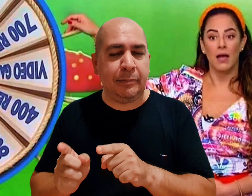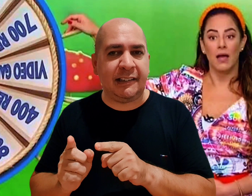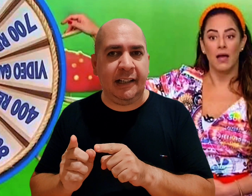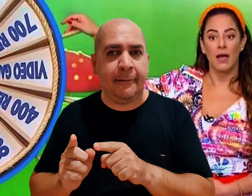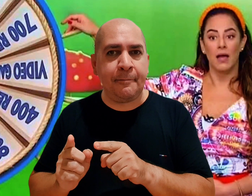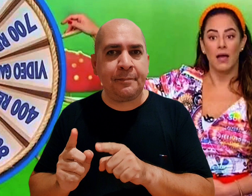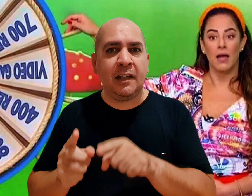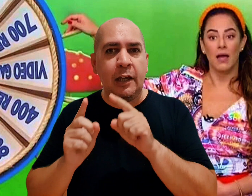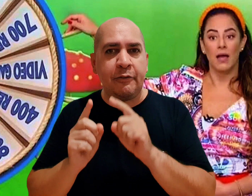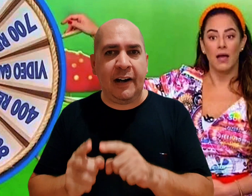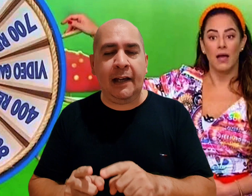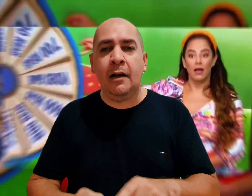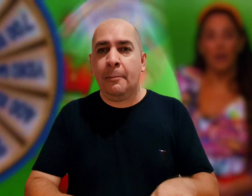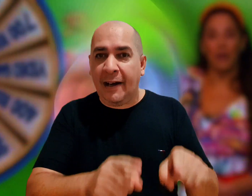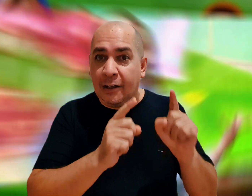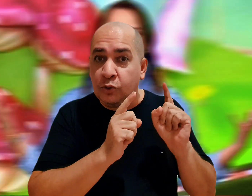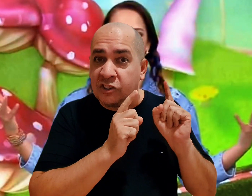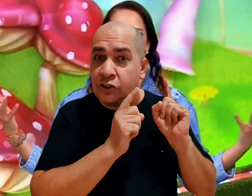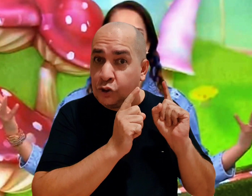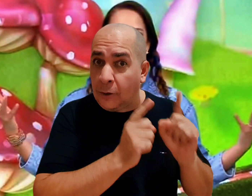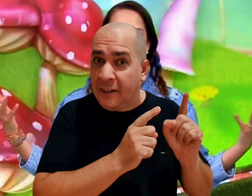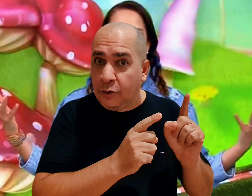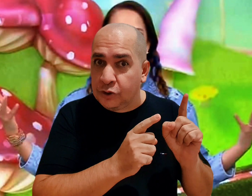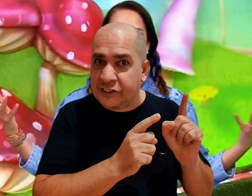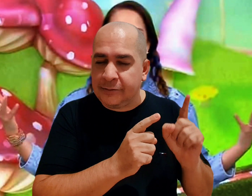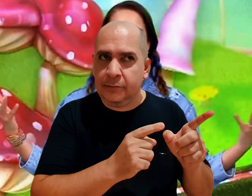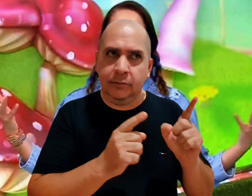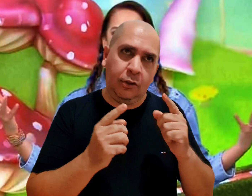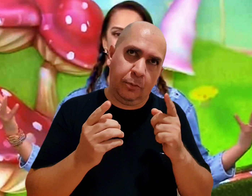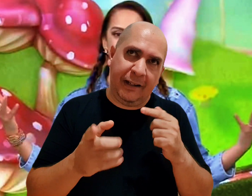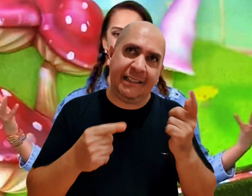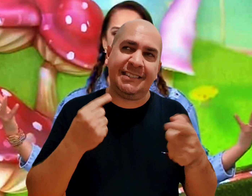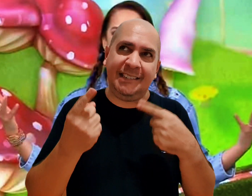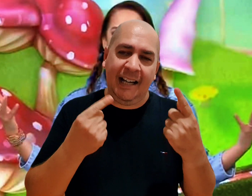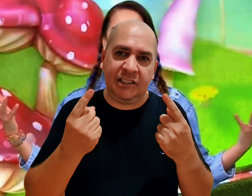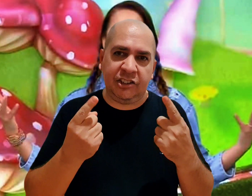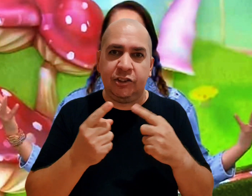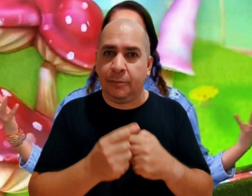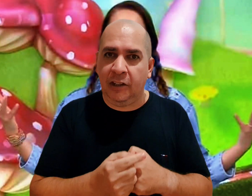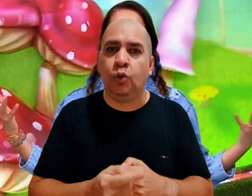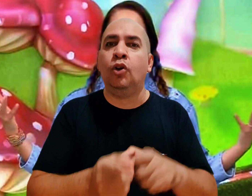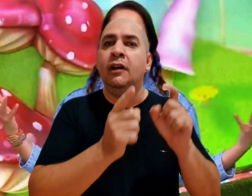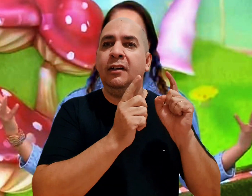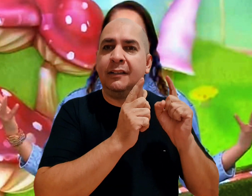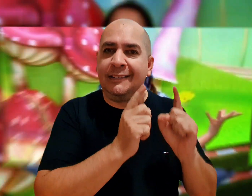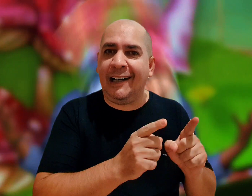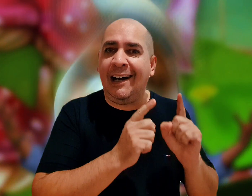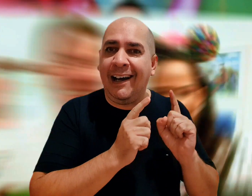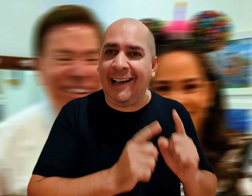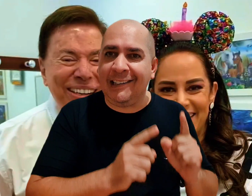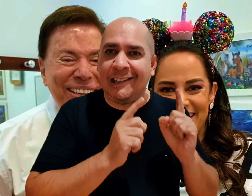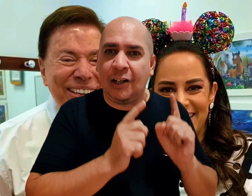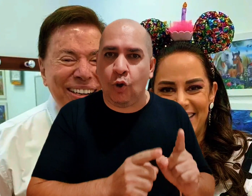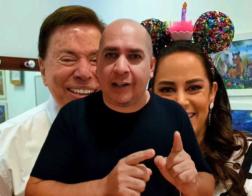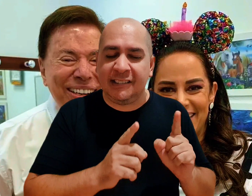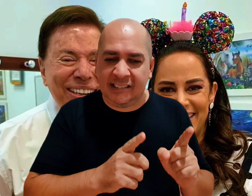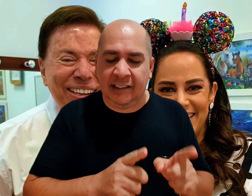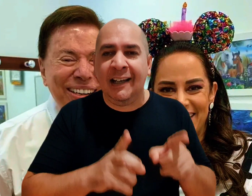SBT e vai para os domingos ou para as tardes de domingo da Rede Record sim